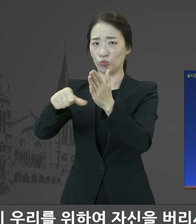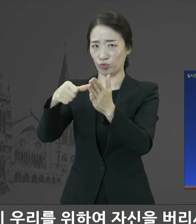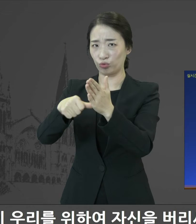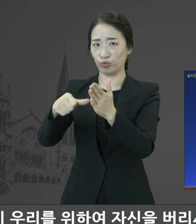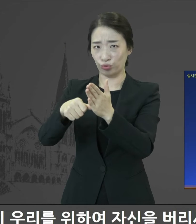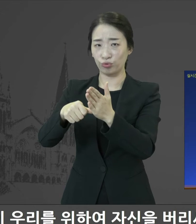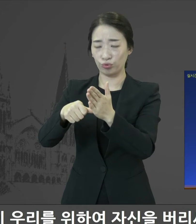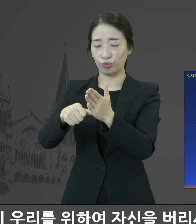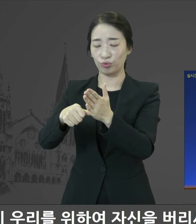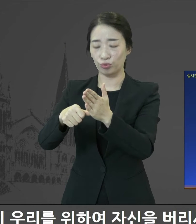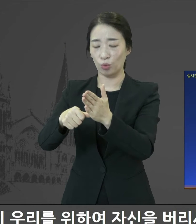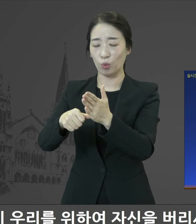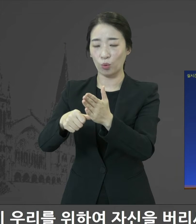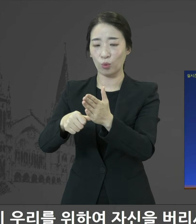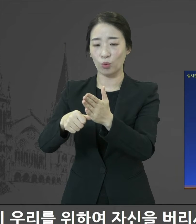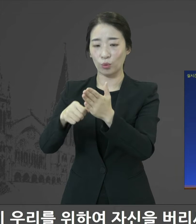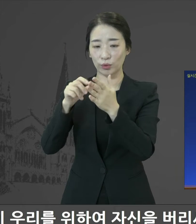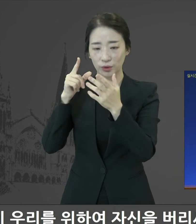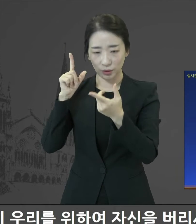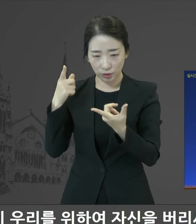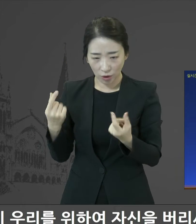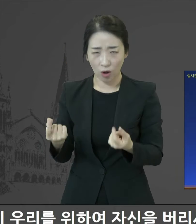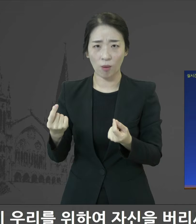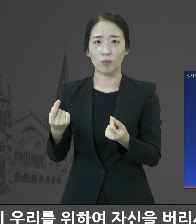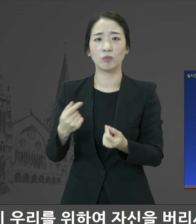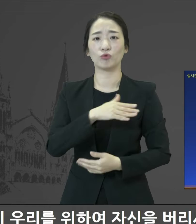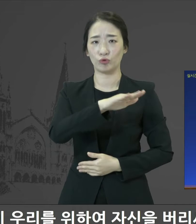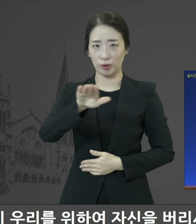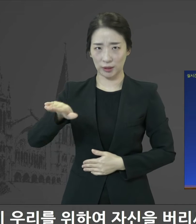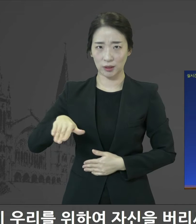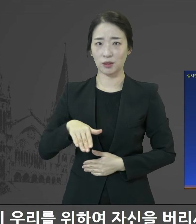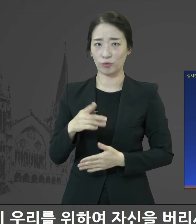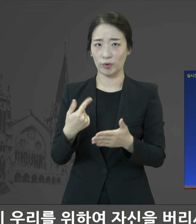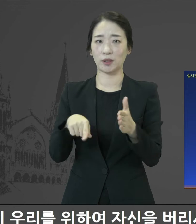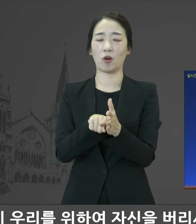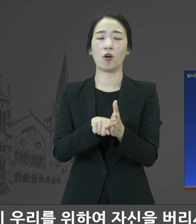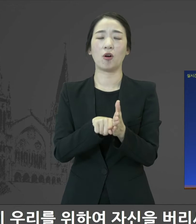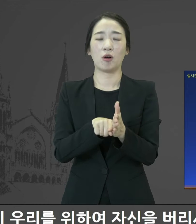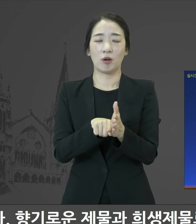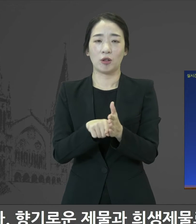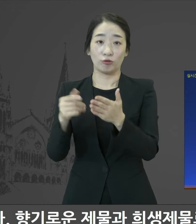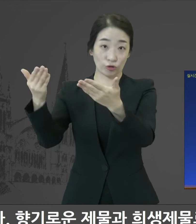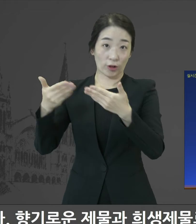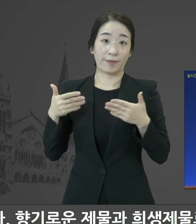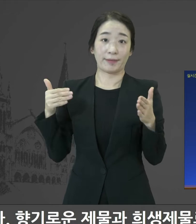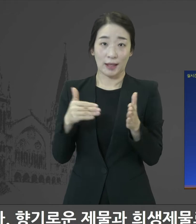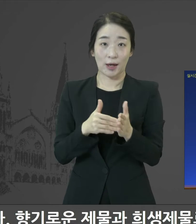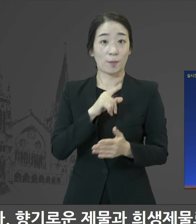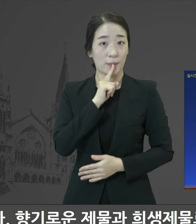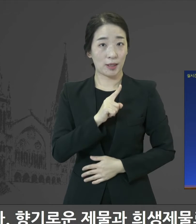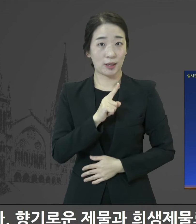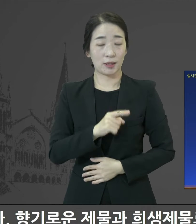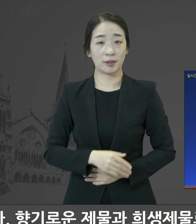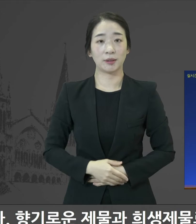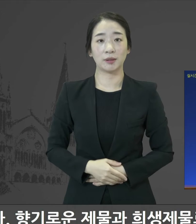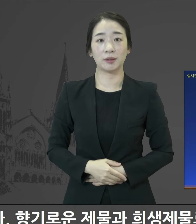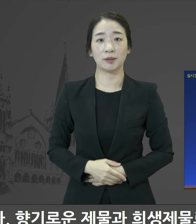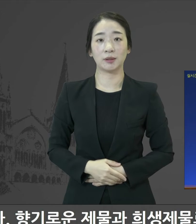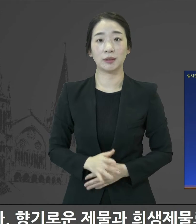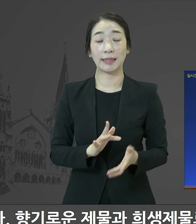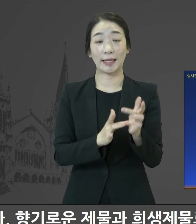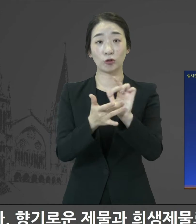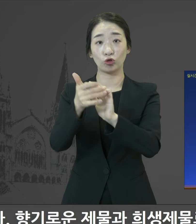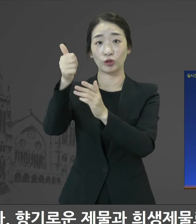내어주셨다라고 얘기를 합니다. 여러분, 예수님이 우리를 위하여 행하신 이 두